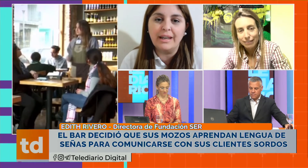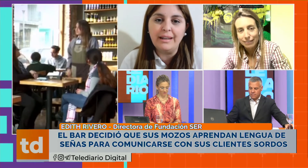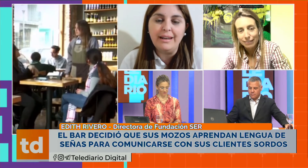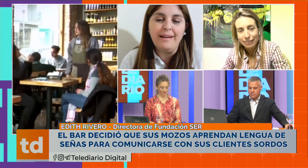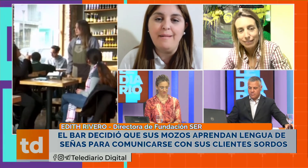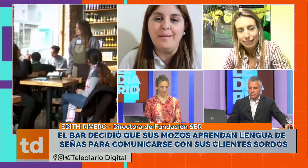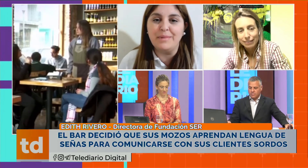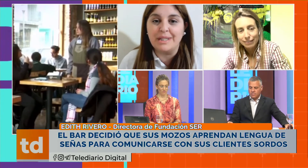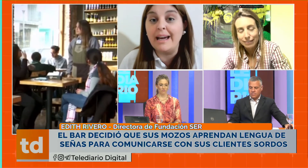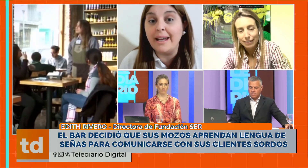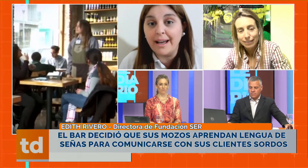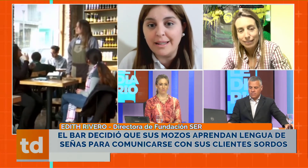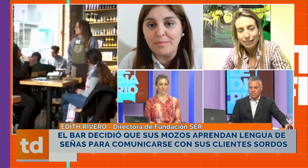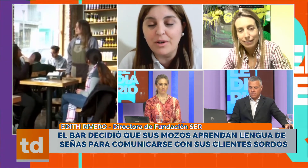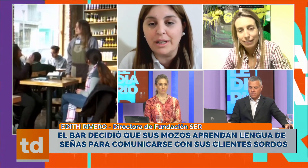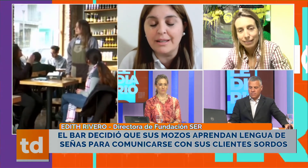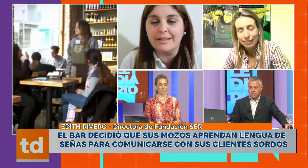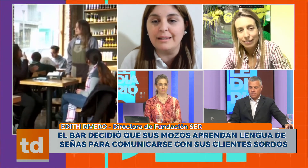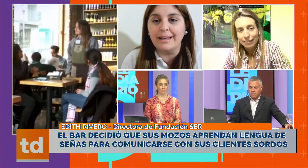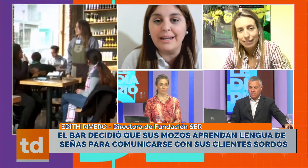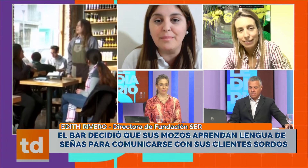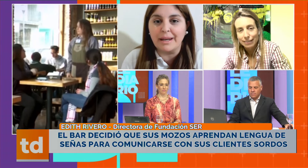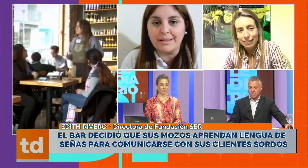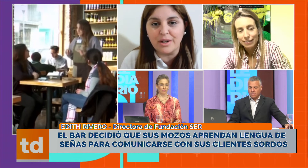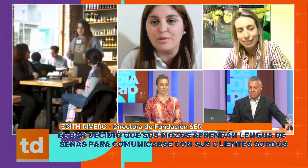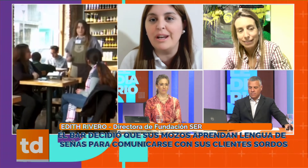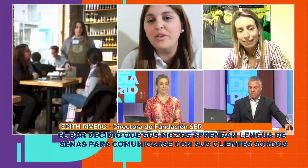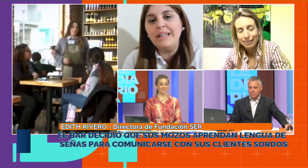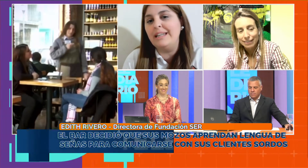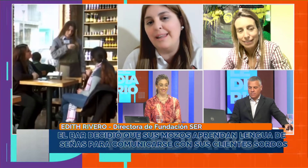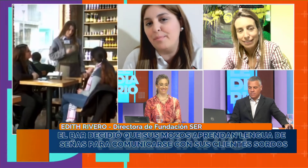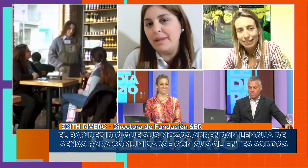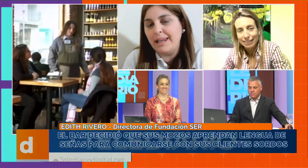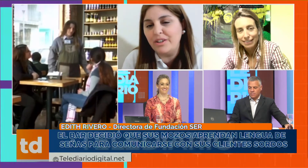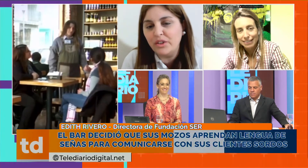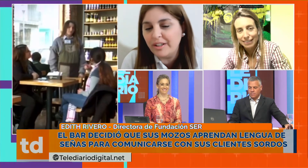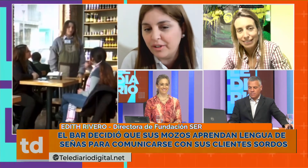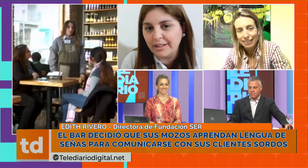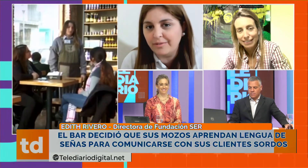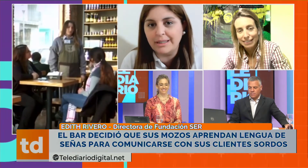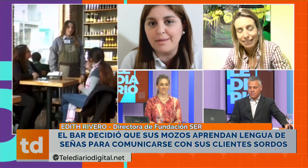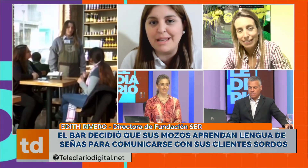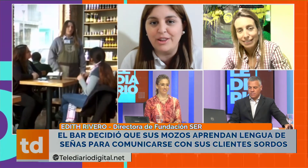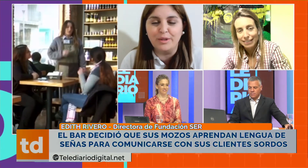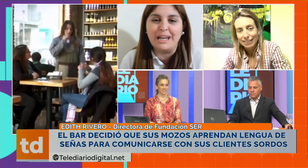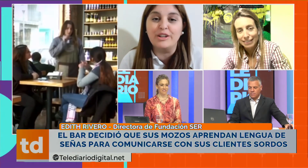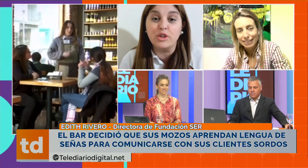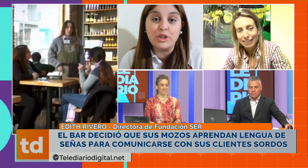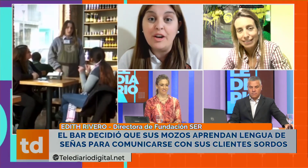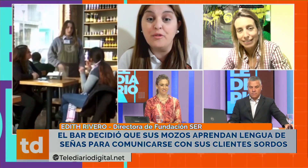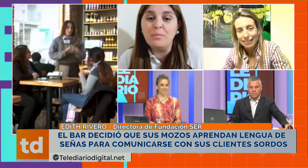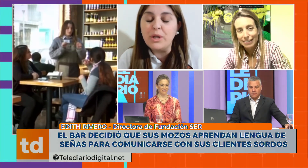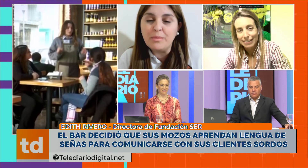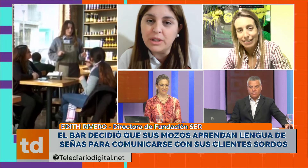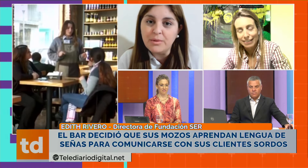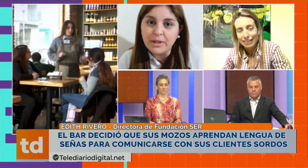llegar acá también lo que es TN para hacernos una nota y después de la nota fue tremendo. Para nosotros fue